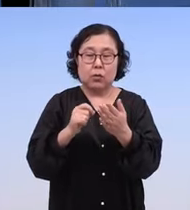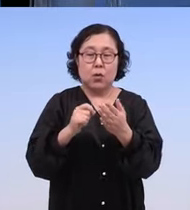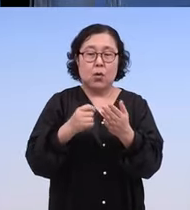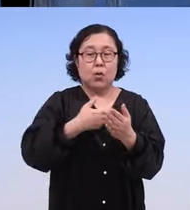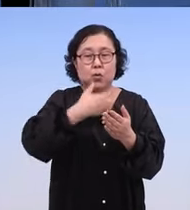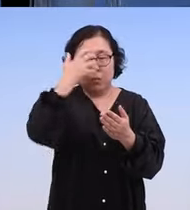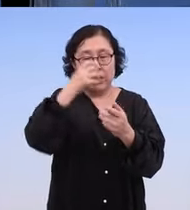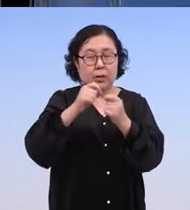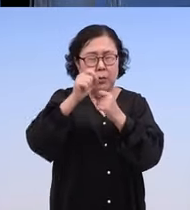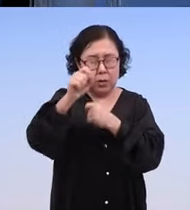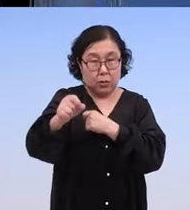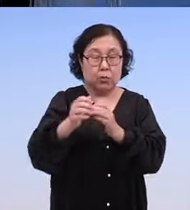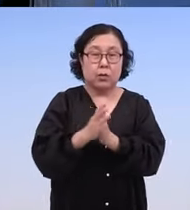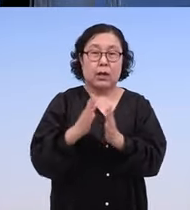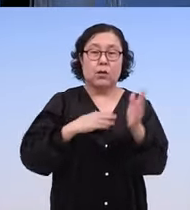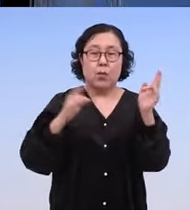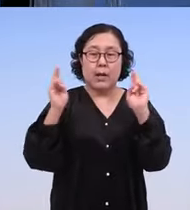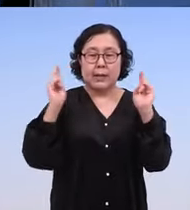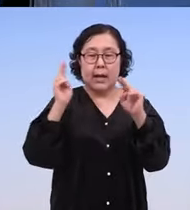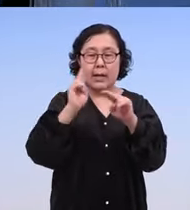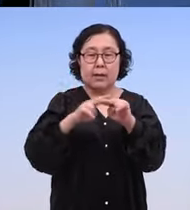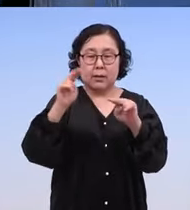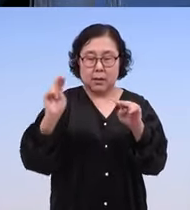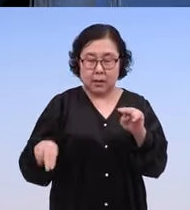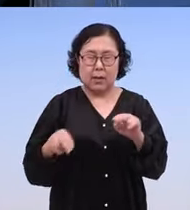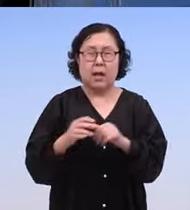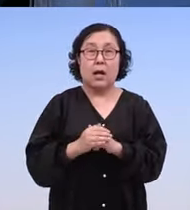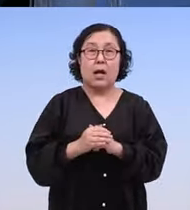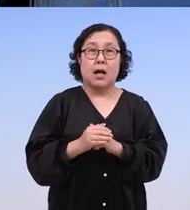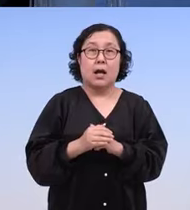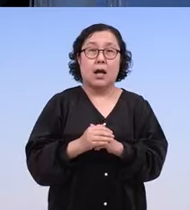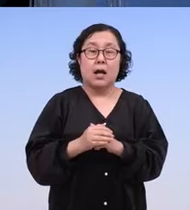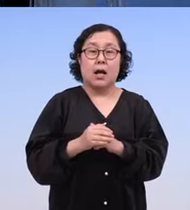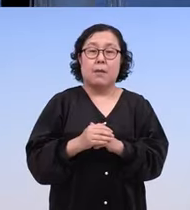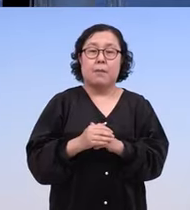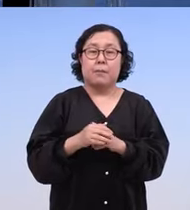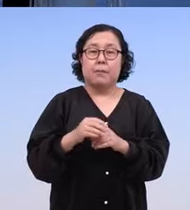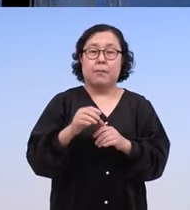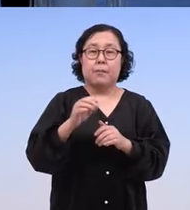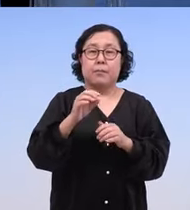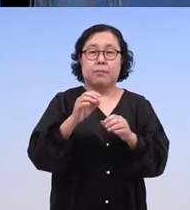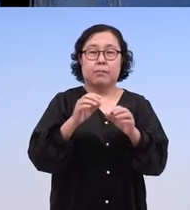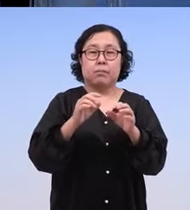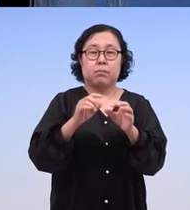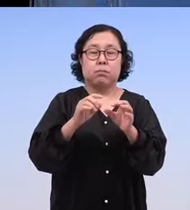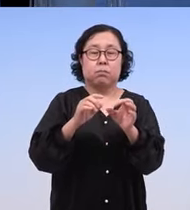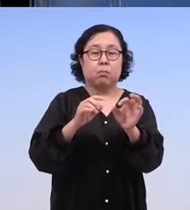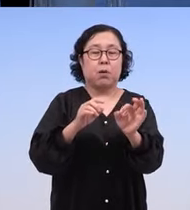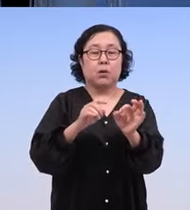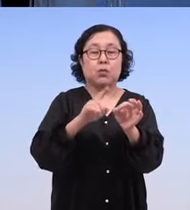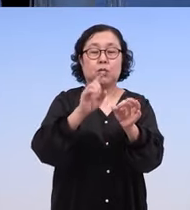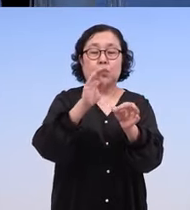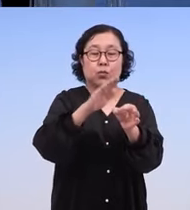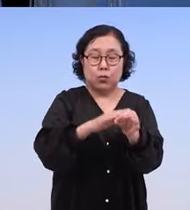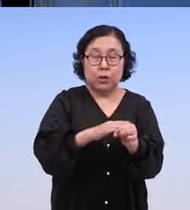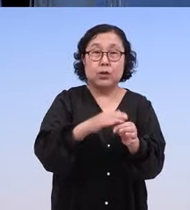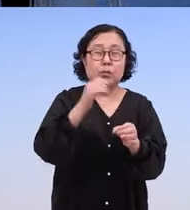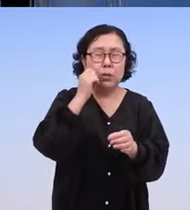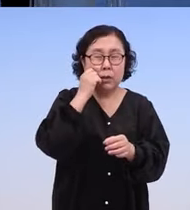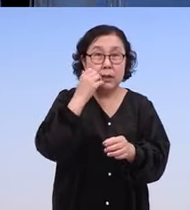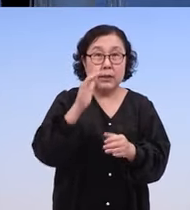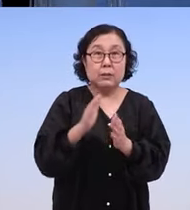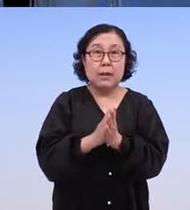멀어졌고 결국 회사에 사표를 냈다. 버튼 하나 누를 힘이 없었지만 빨강머리 앤